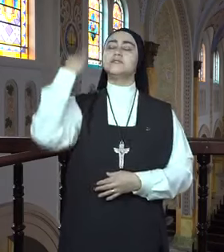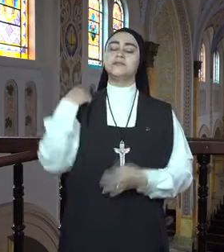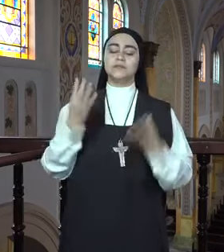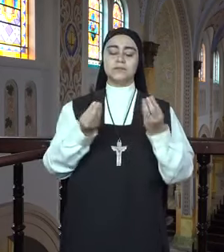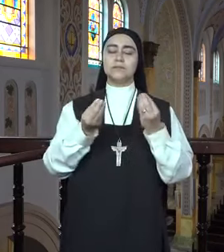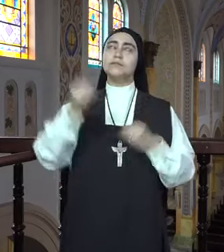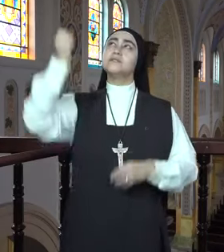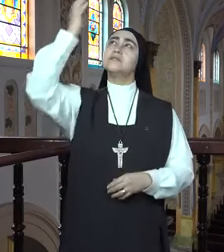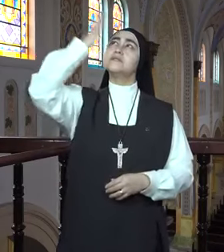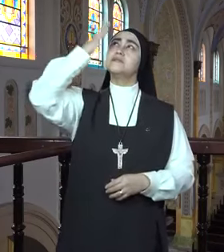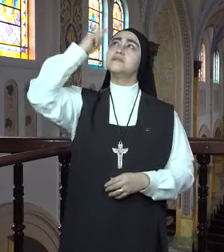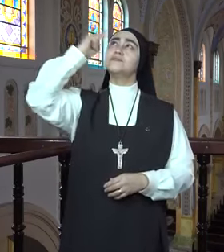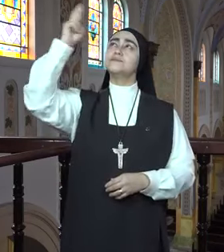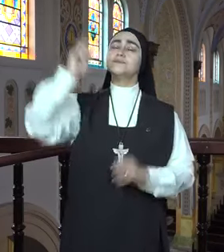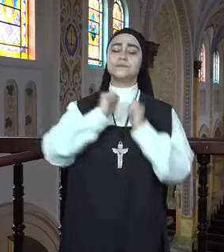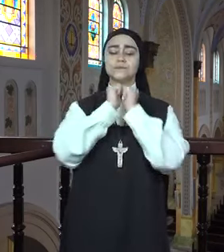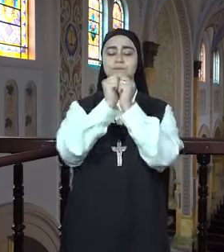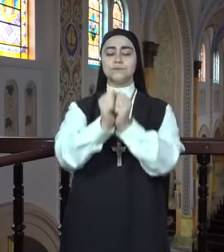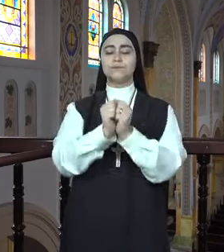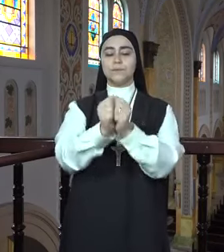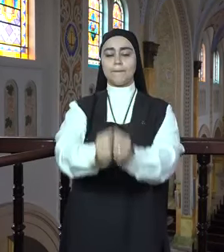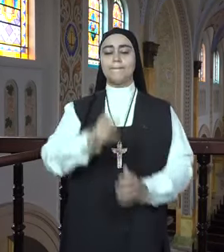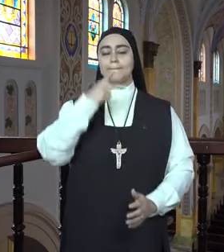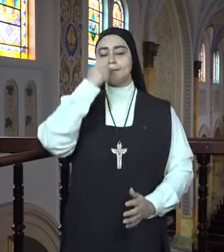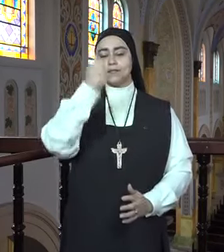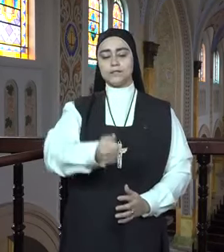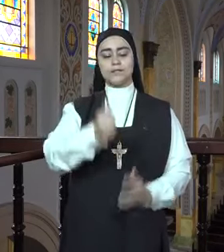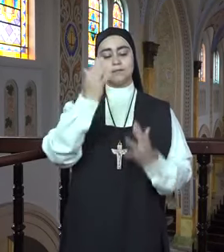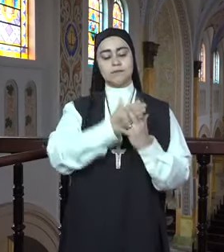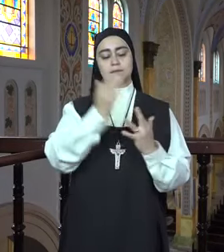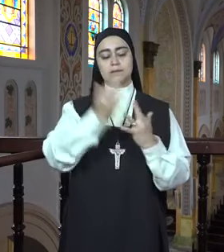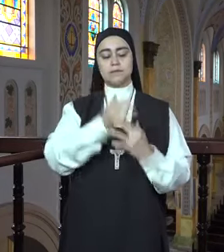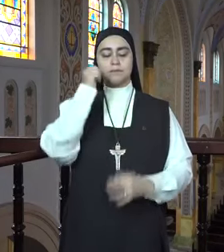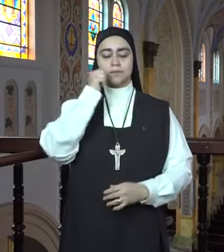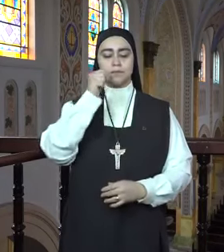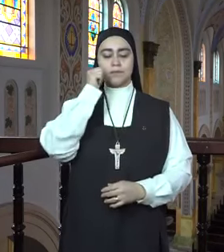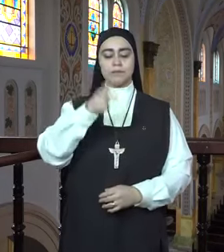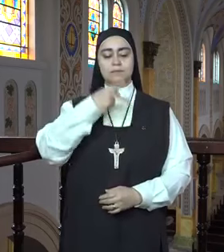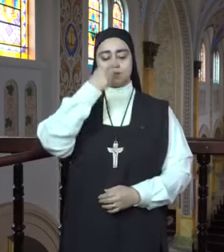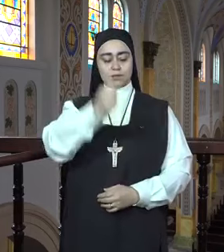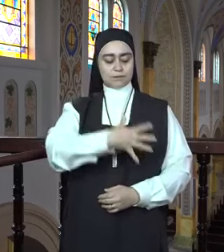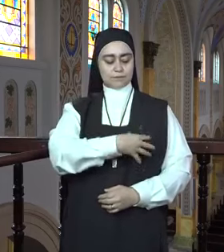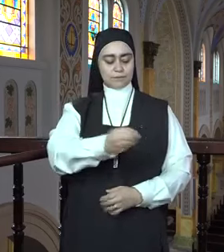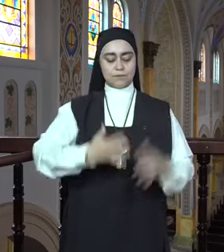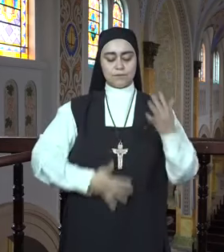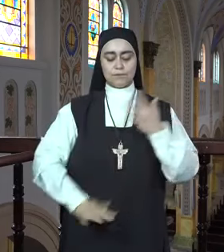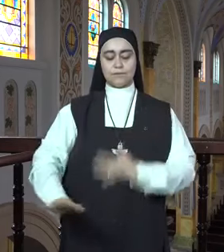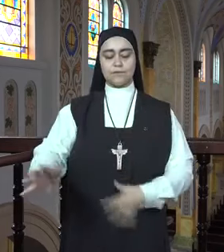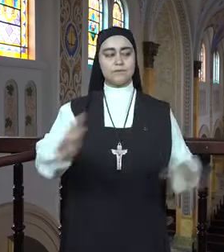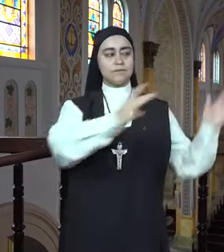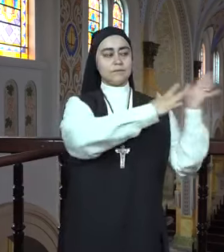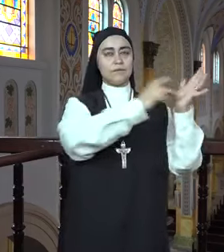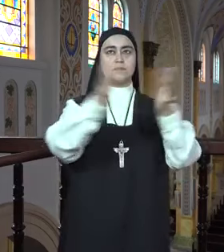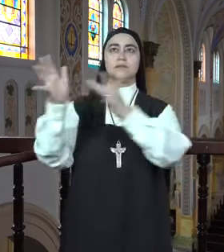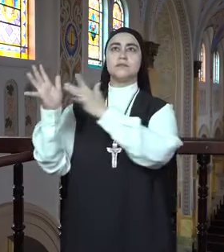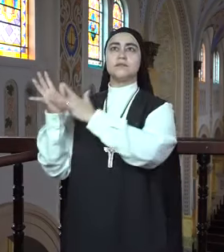graça, o Senhor é convosco. Bendita sois vós entre as mulheres, Bendito é o fruto do vosso ventre,